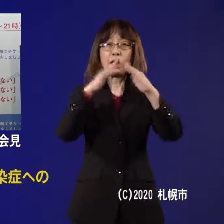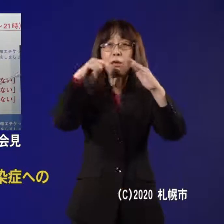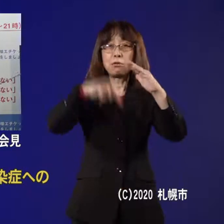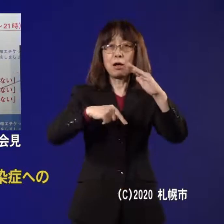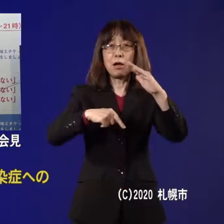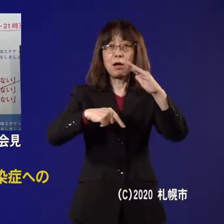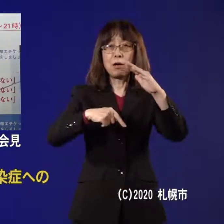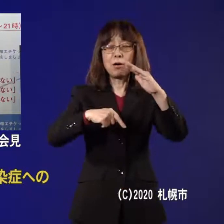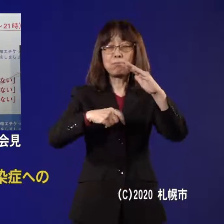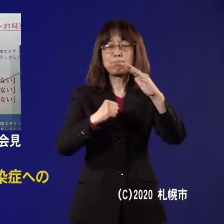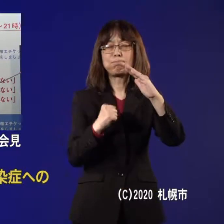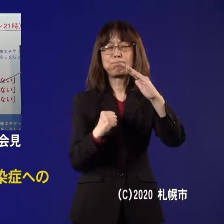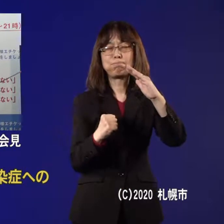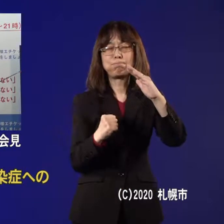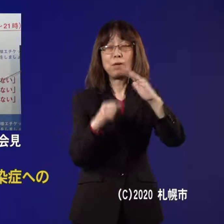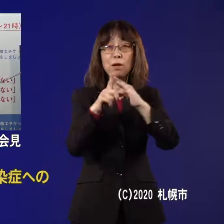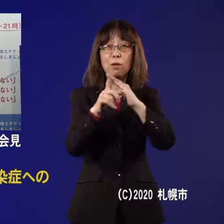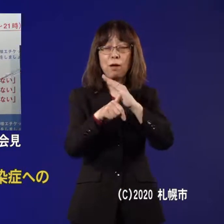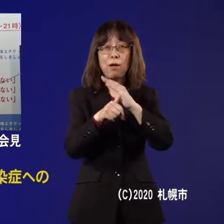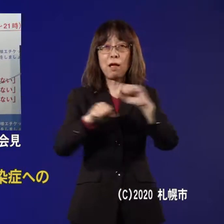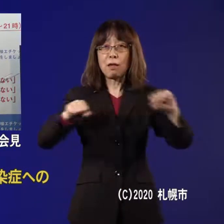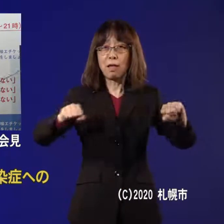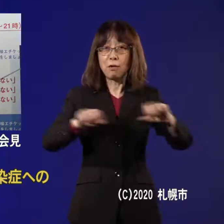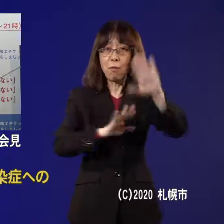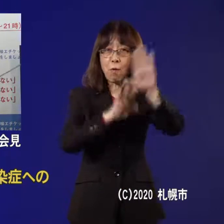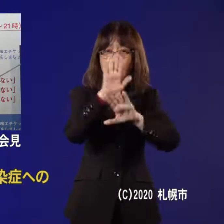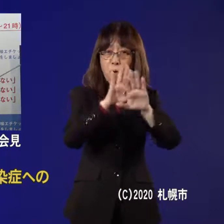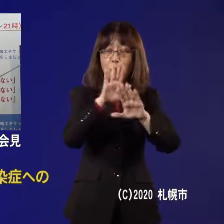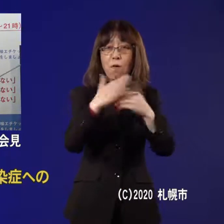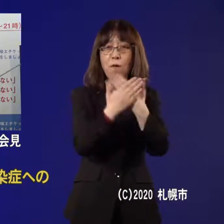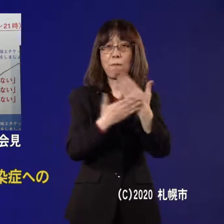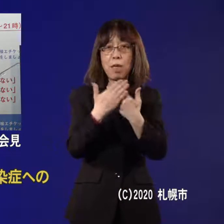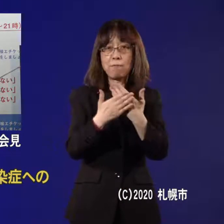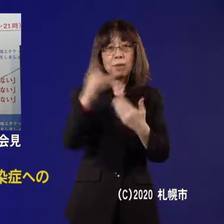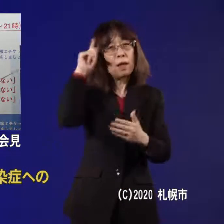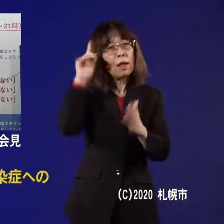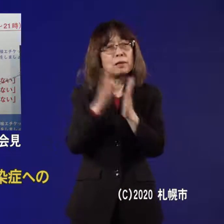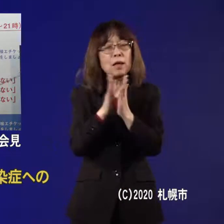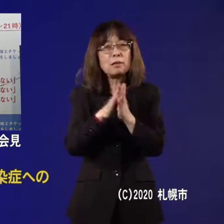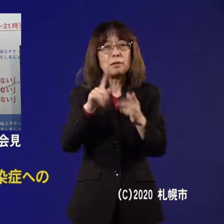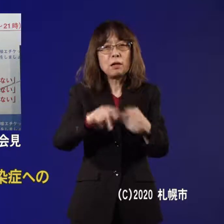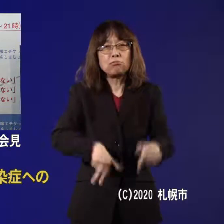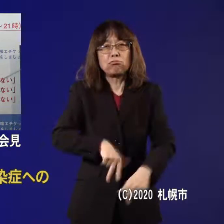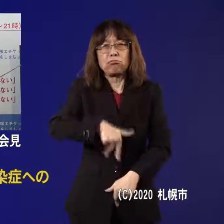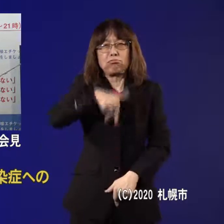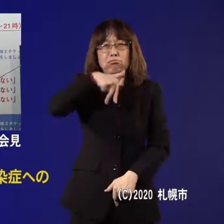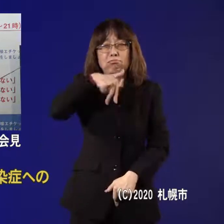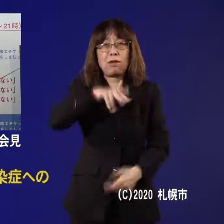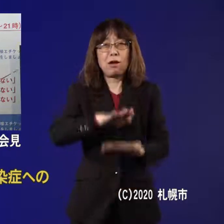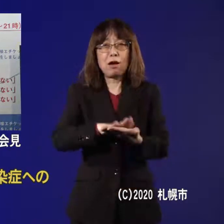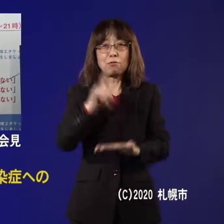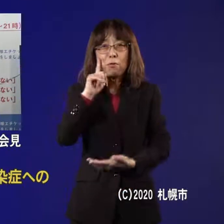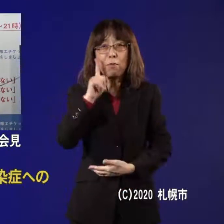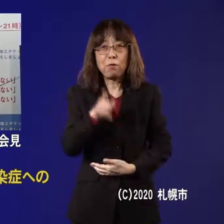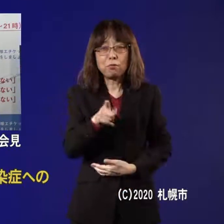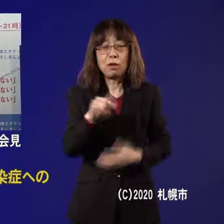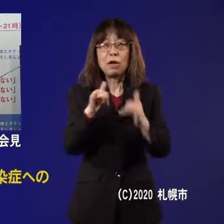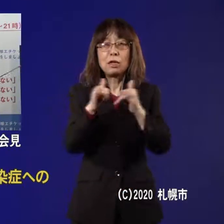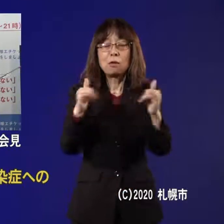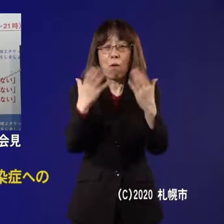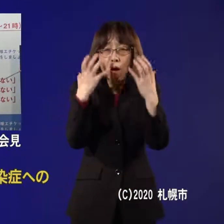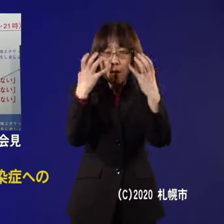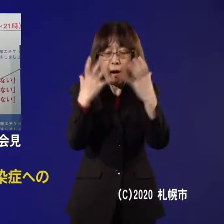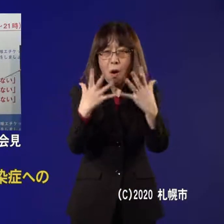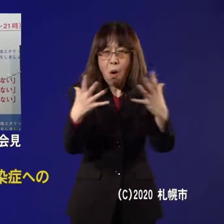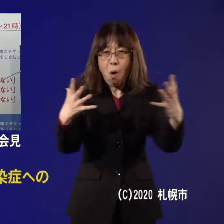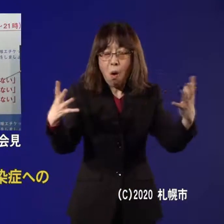かり閉じこもっていると、これは健康面、精神的なストレスとこういうのもあります。人が多く集ま